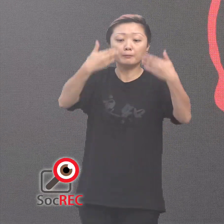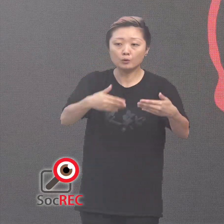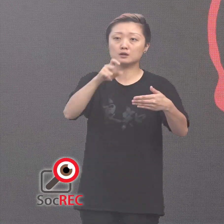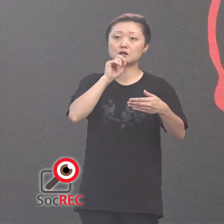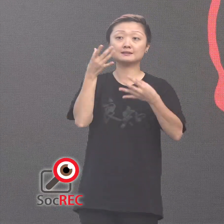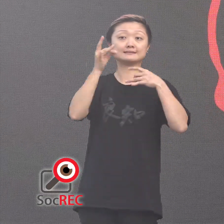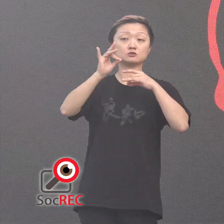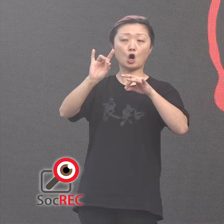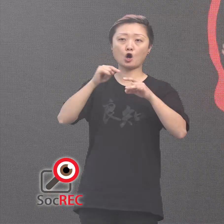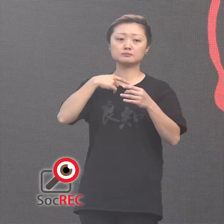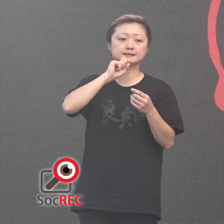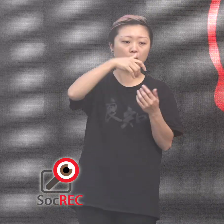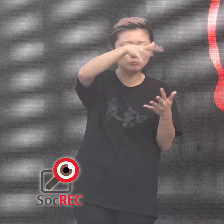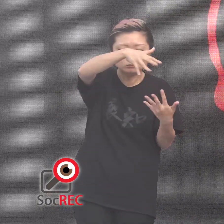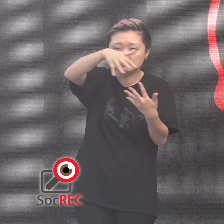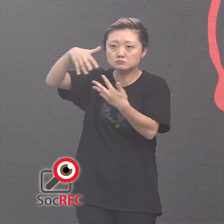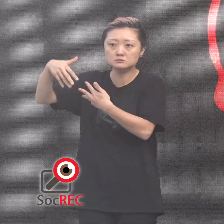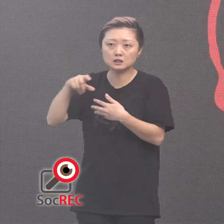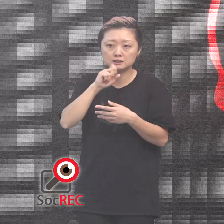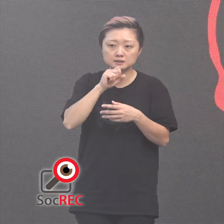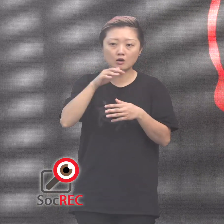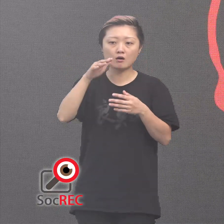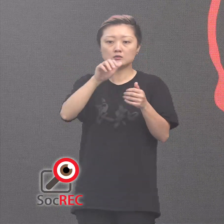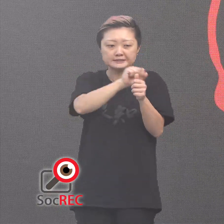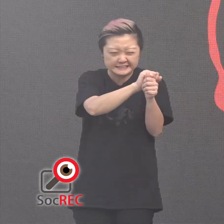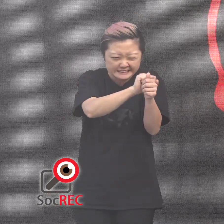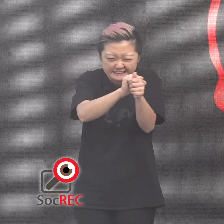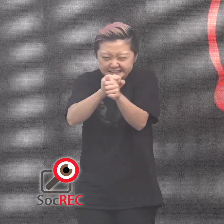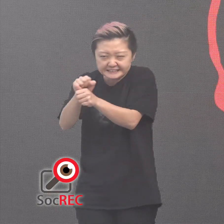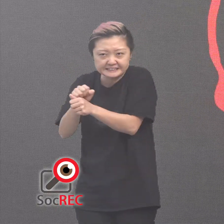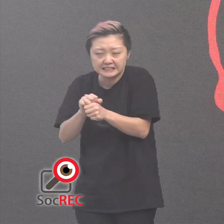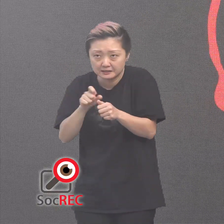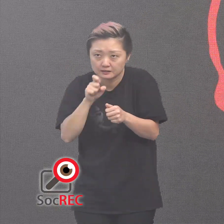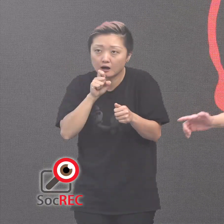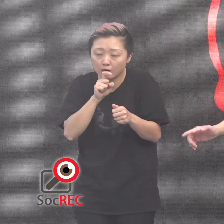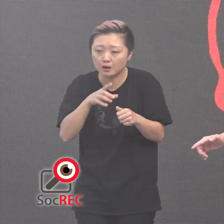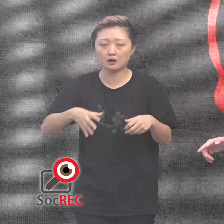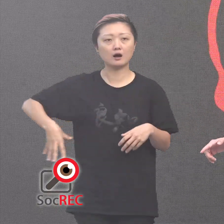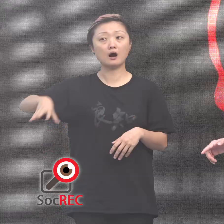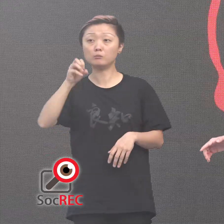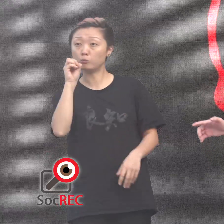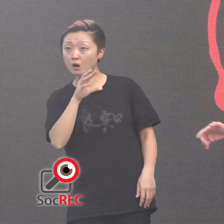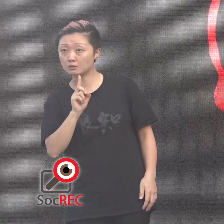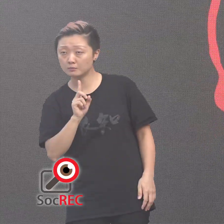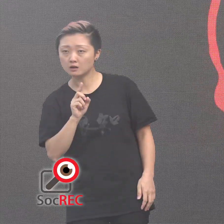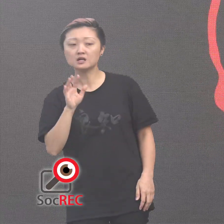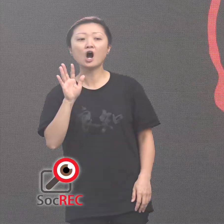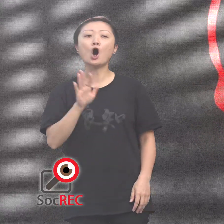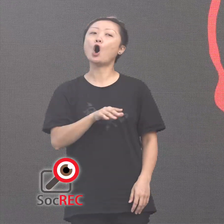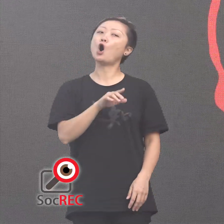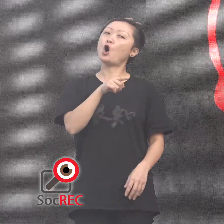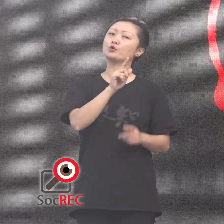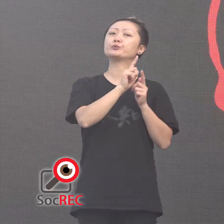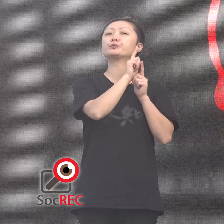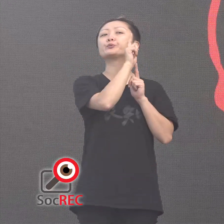人被关进罪恶的在教育集中营的时候，我们说那个地方离我们太